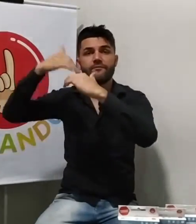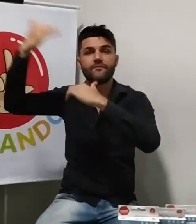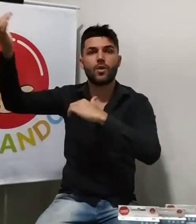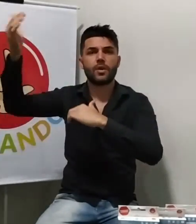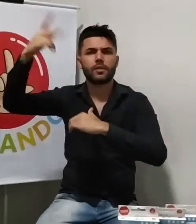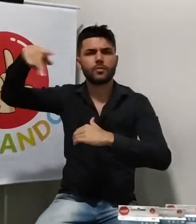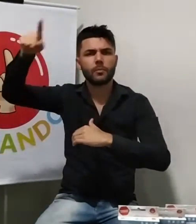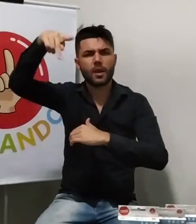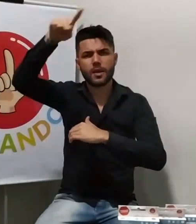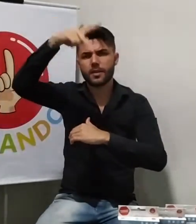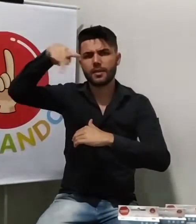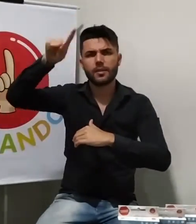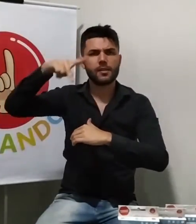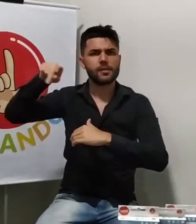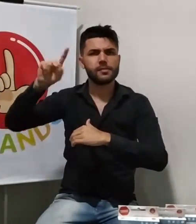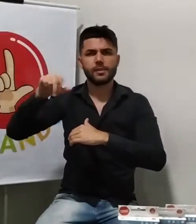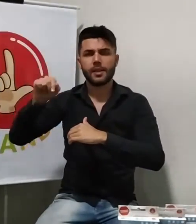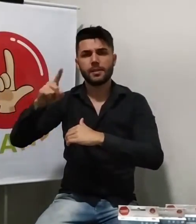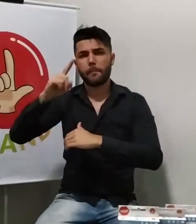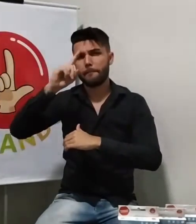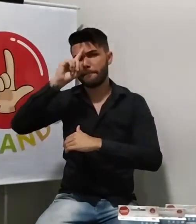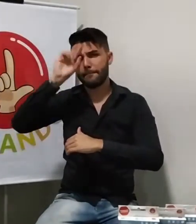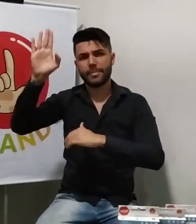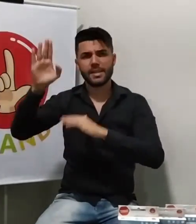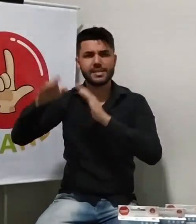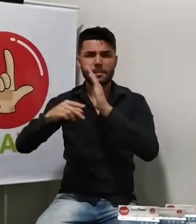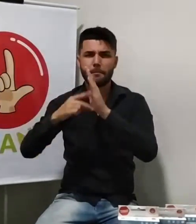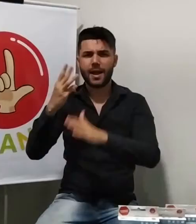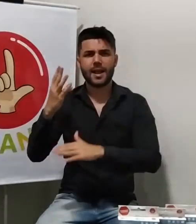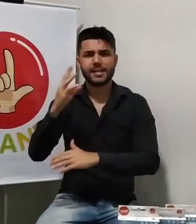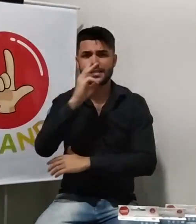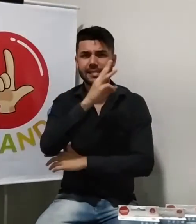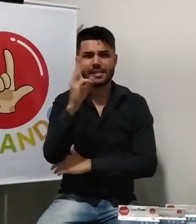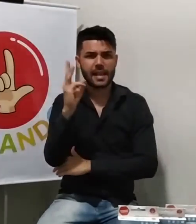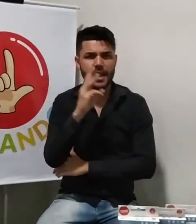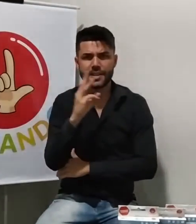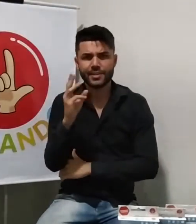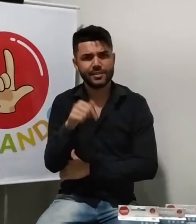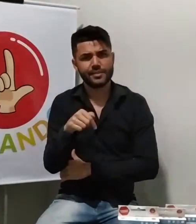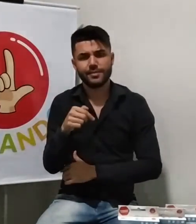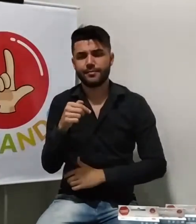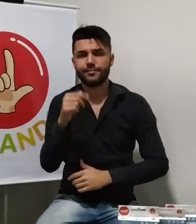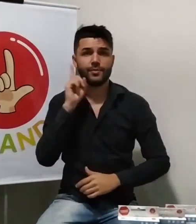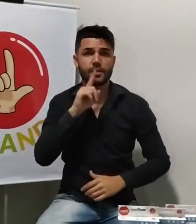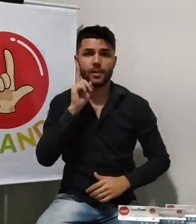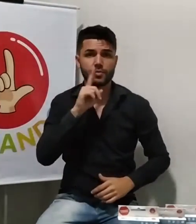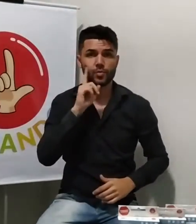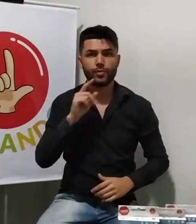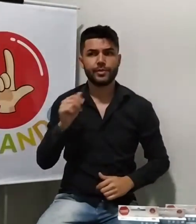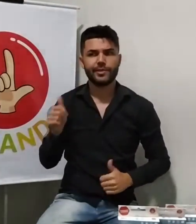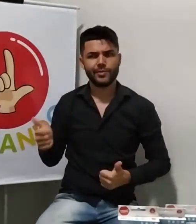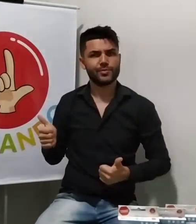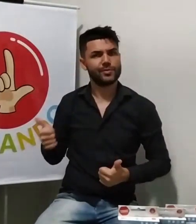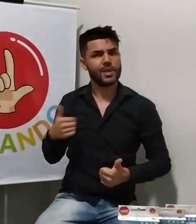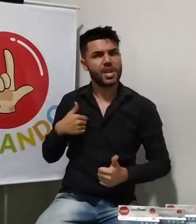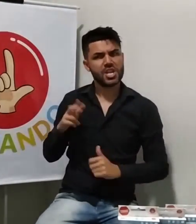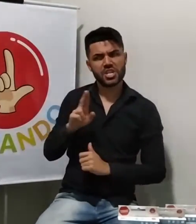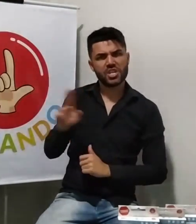Business Insider, um dos principais sites de negócios dos Estados Unidos. Chamar o cara de Zuckerberg é porque a moral dele tá alta. E não é pra menos, você